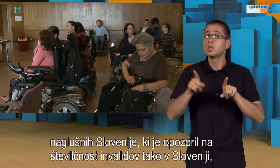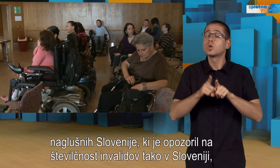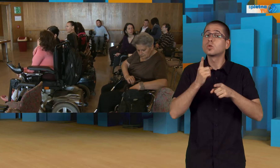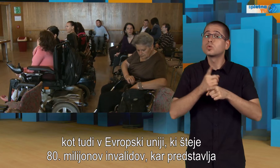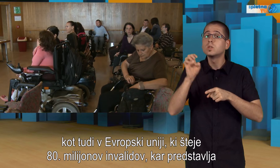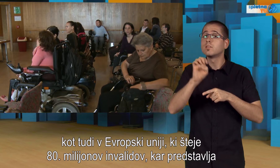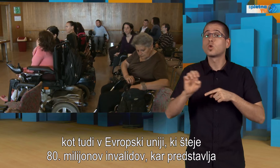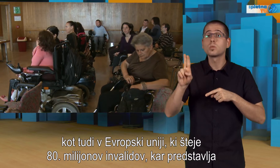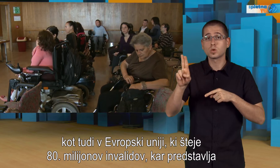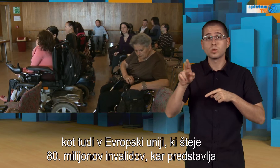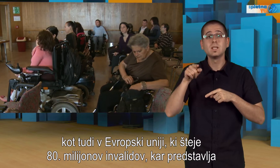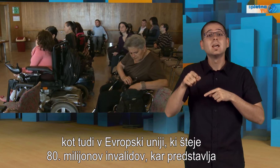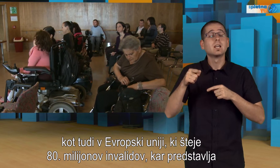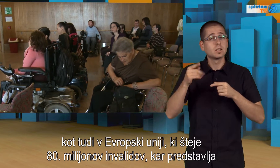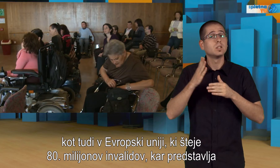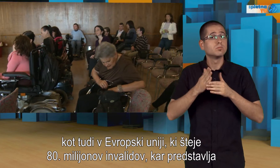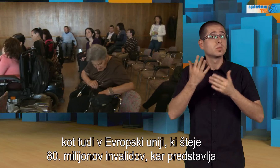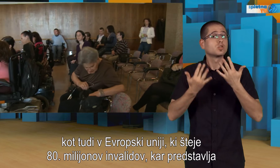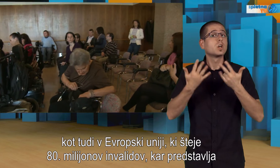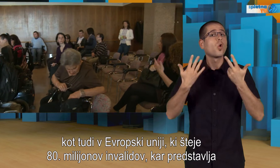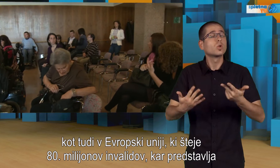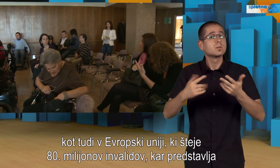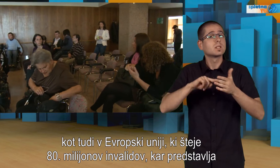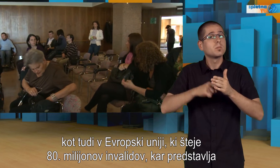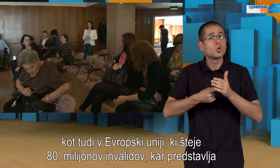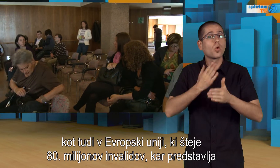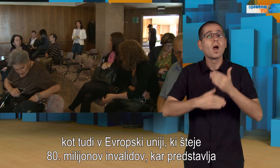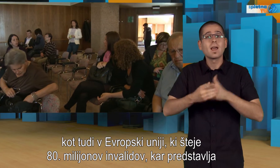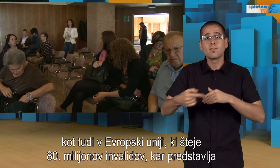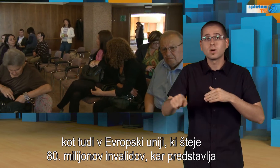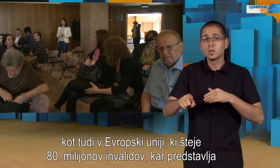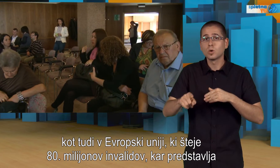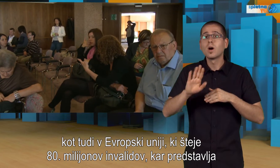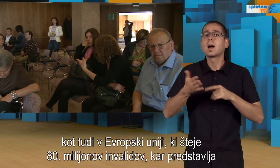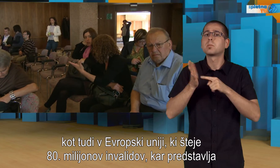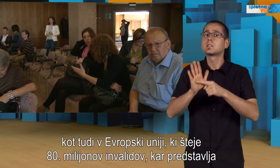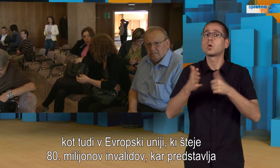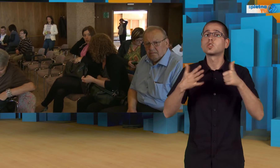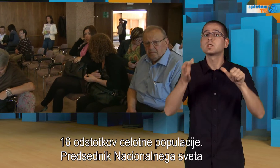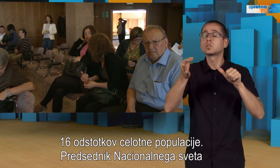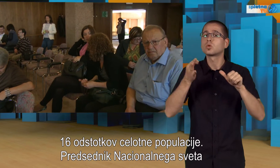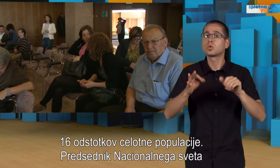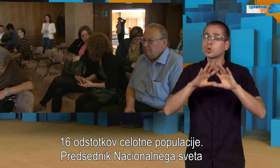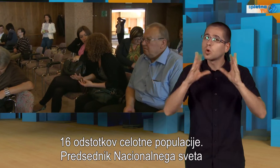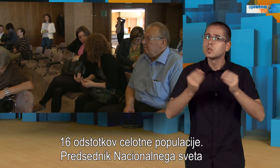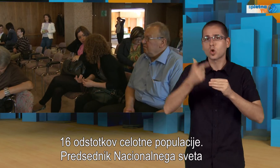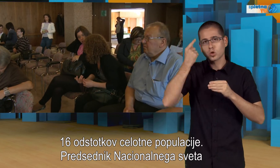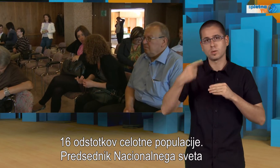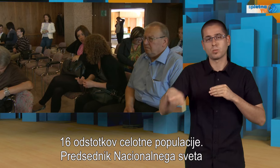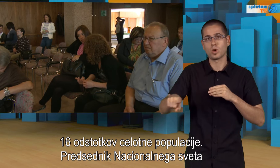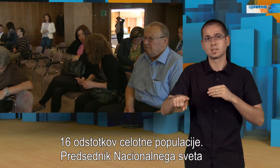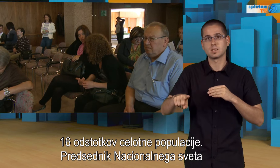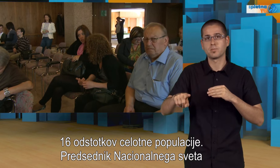Sloveniji kot tudi Evropski uniji, ki šteje 80 milijonov invalidov, kar predstavlja 16%